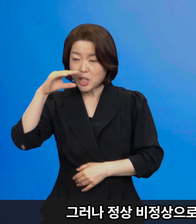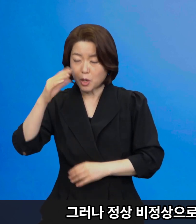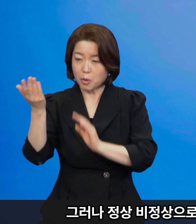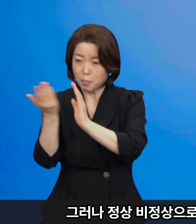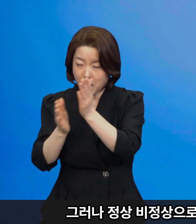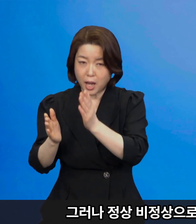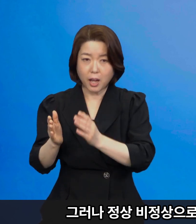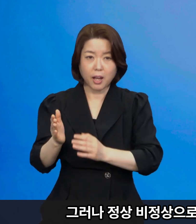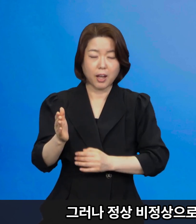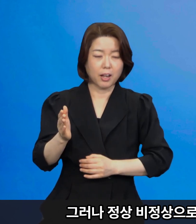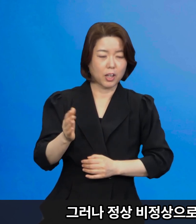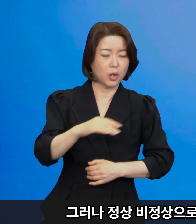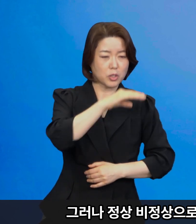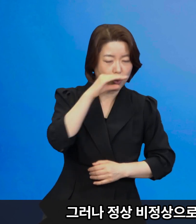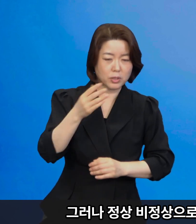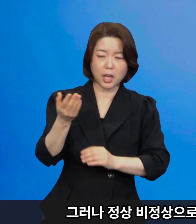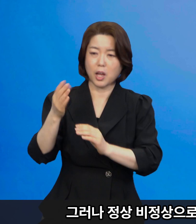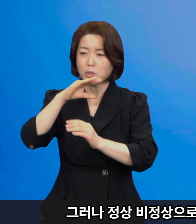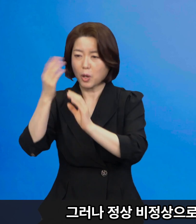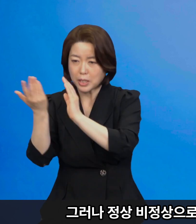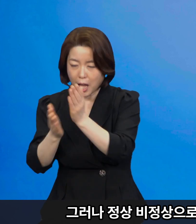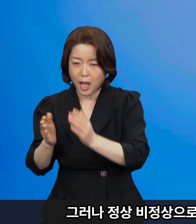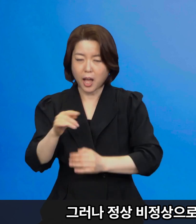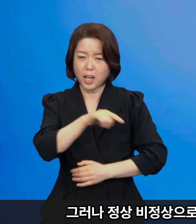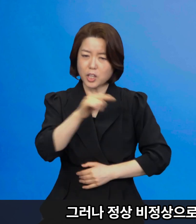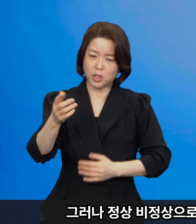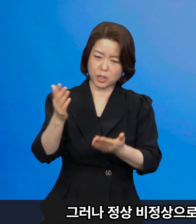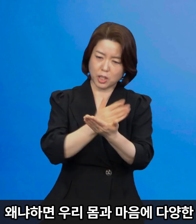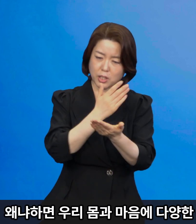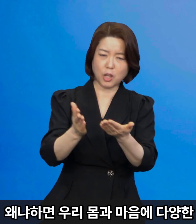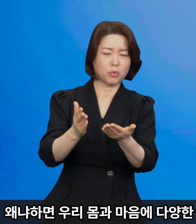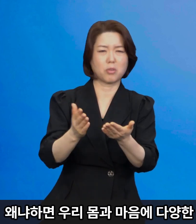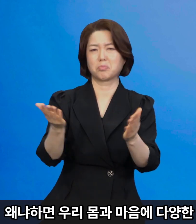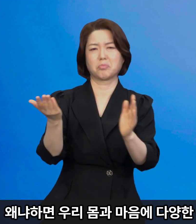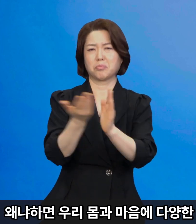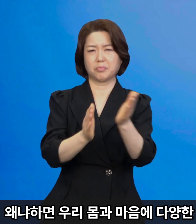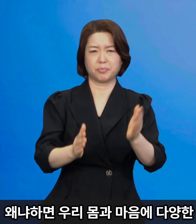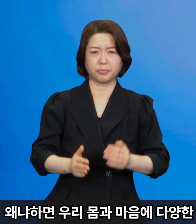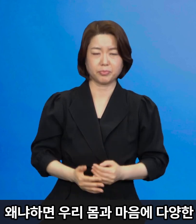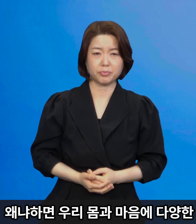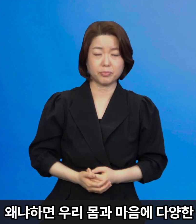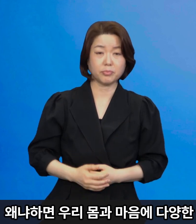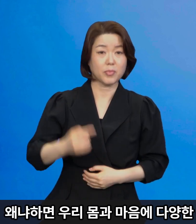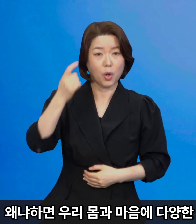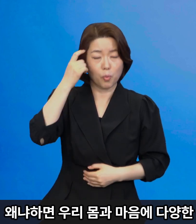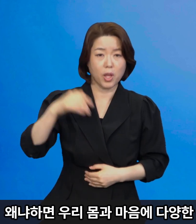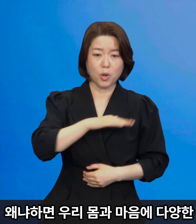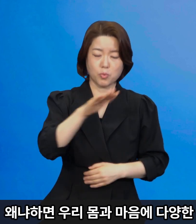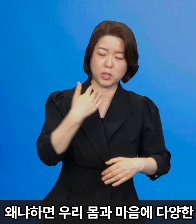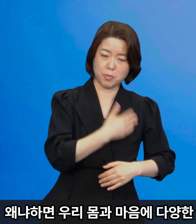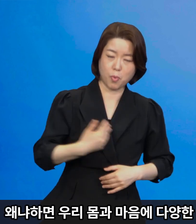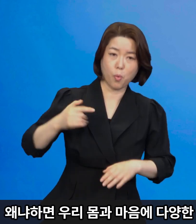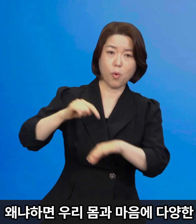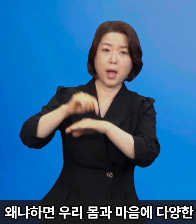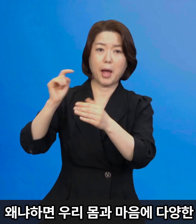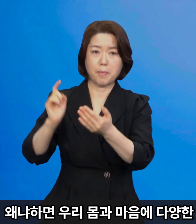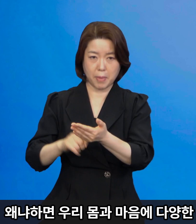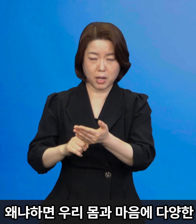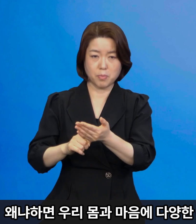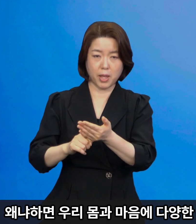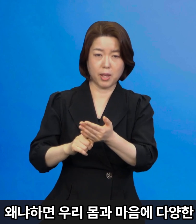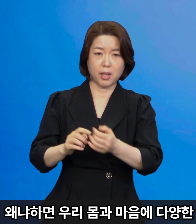비정상으로 구분하는 것은 옳지 않습니다. 왜냐하면 우리 몸과 마음의